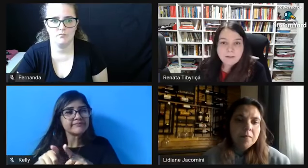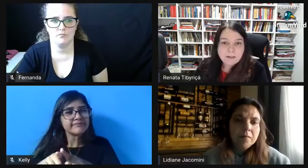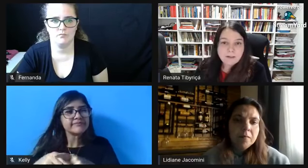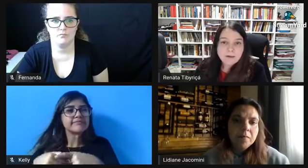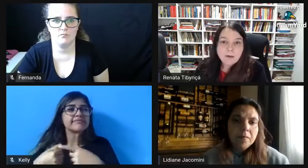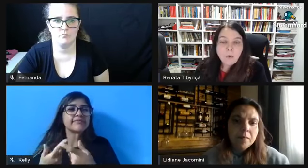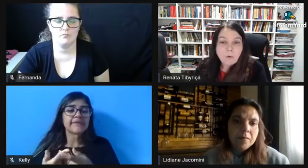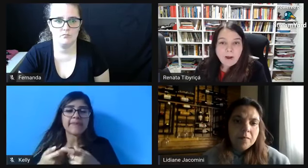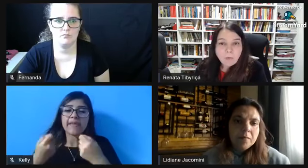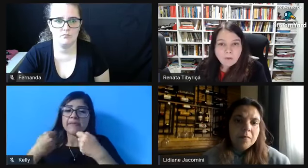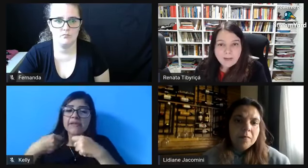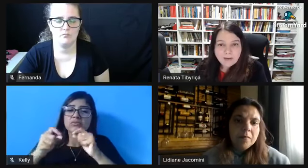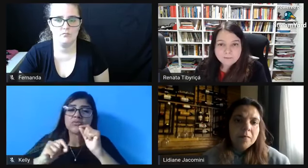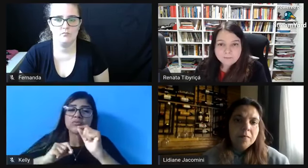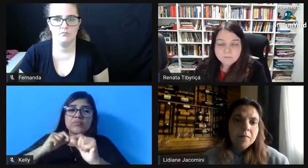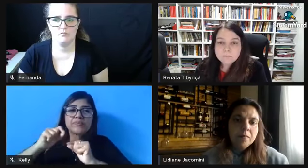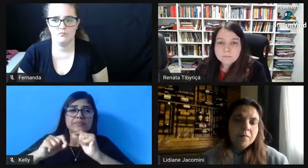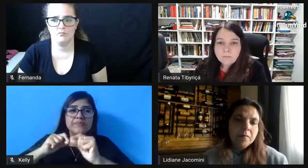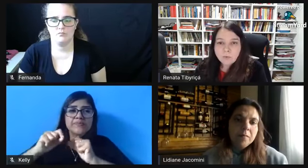que definir